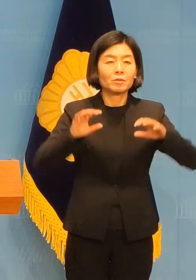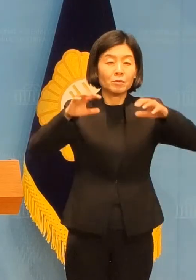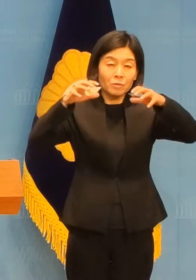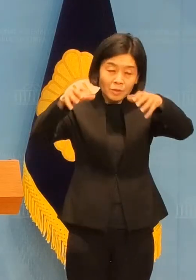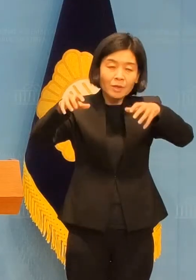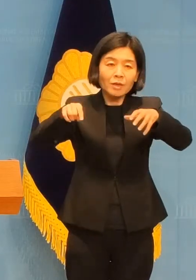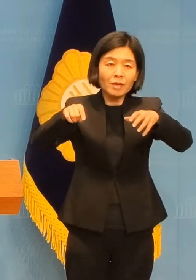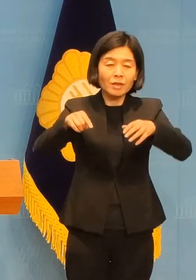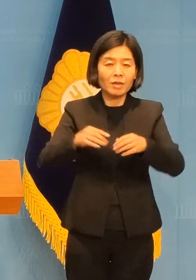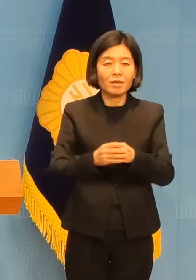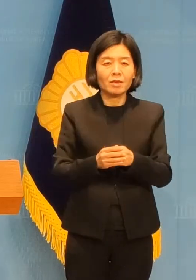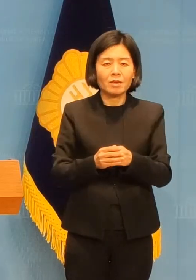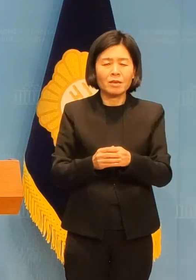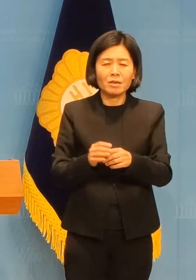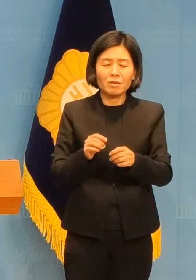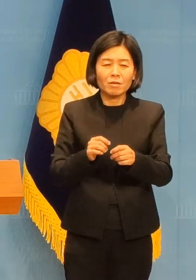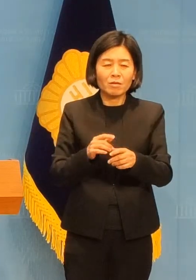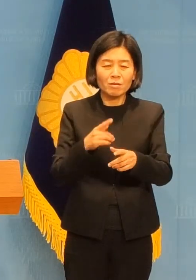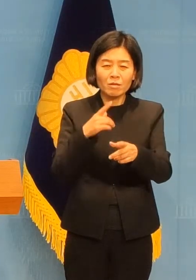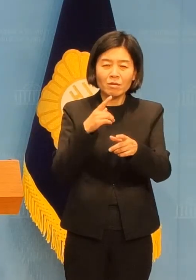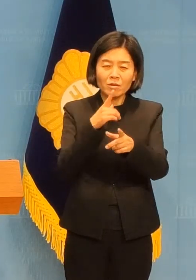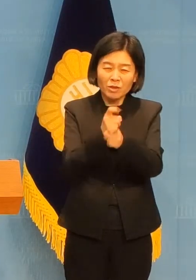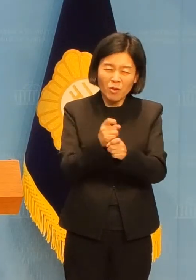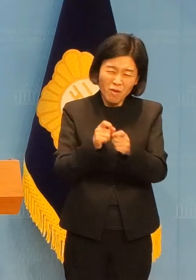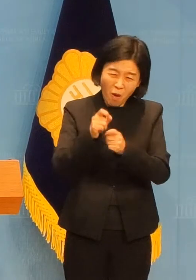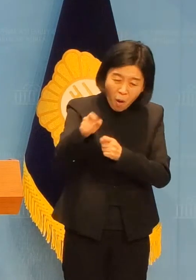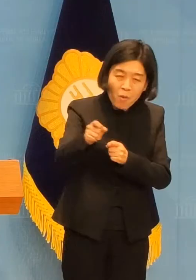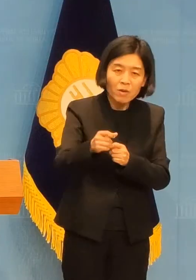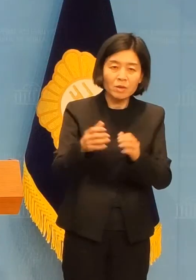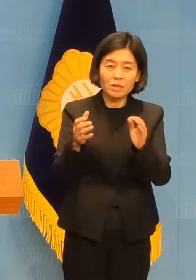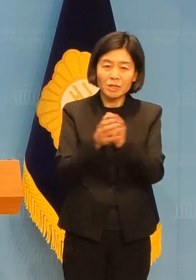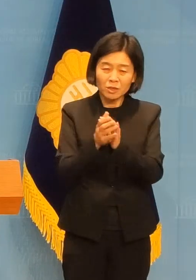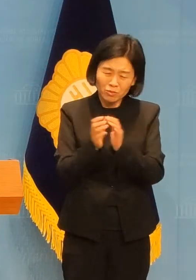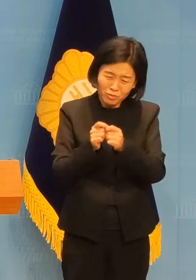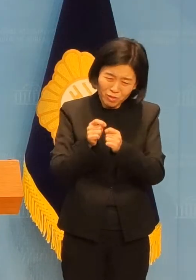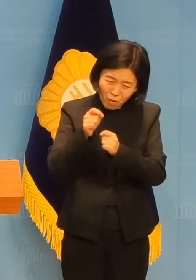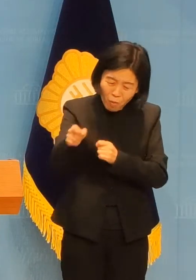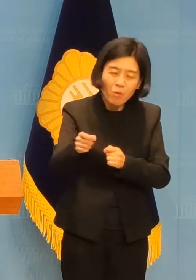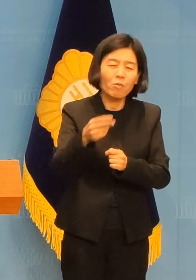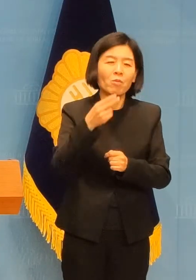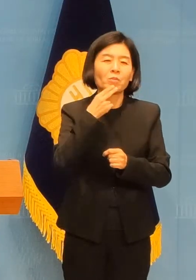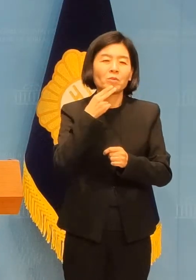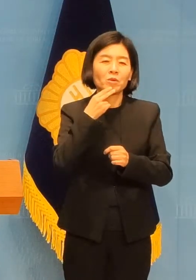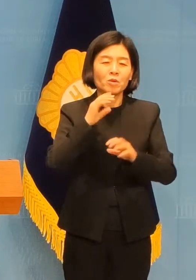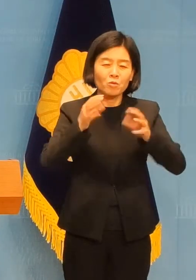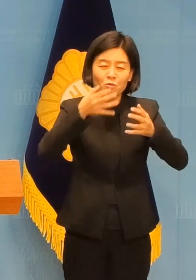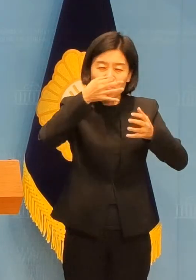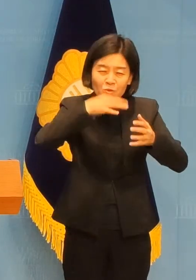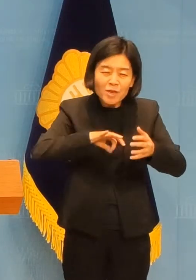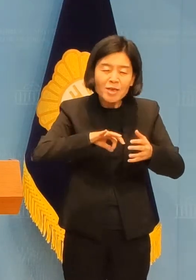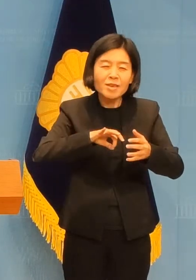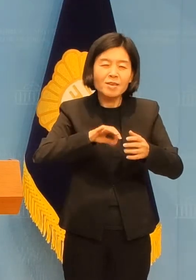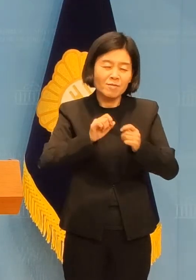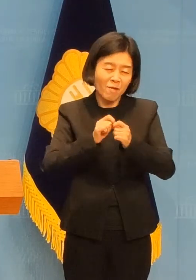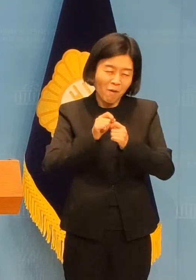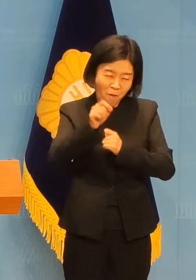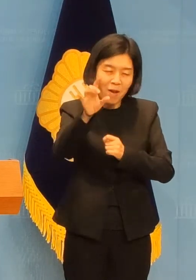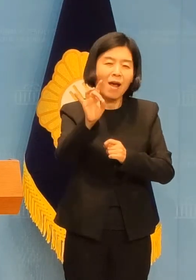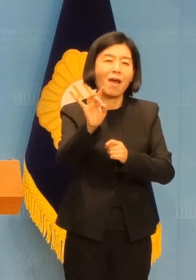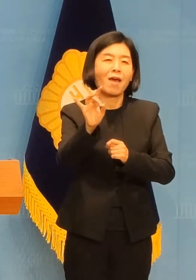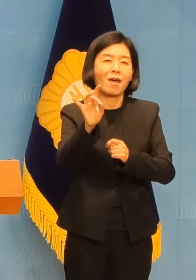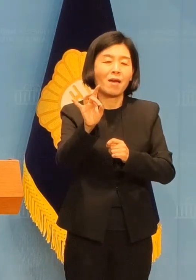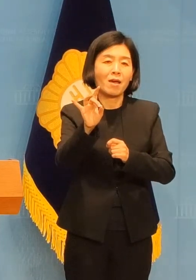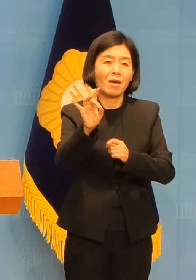국제사회에는 영원한 적도, 친구도 없고 오직 국익만이 영원하다는 대통령의